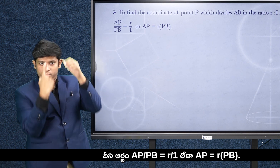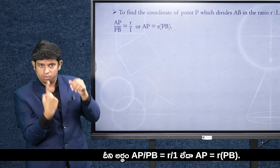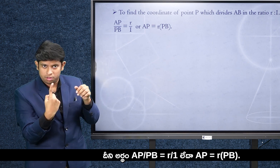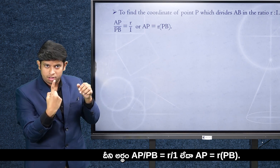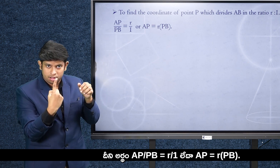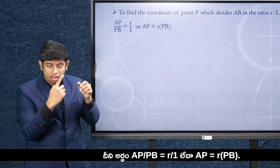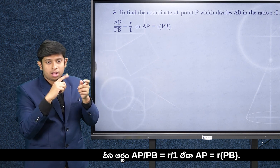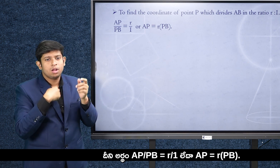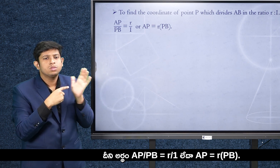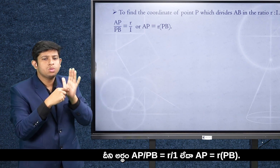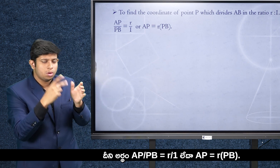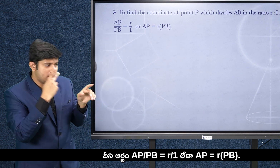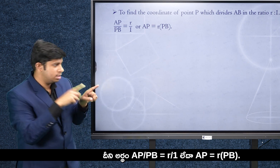ap =